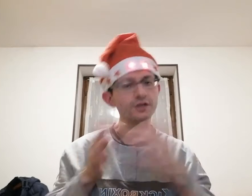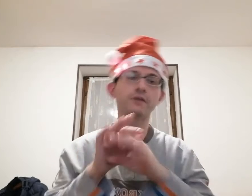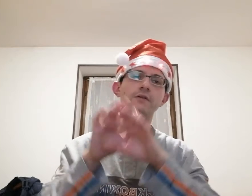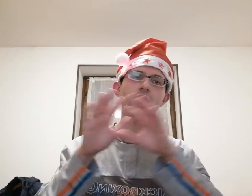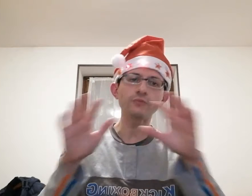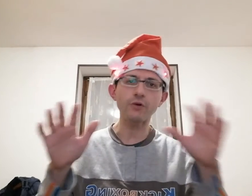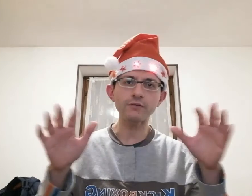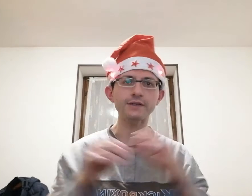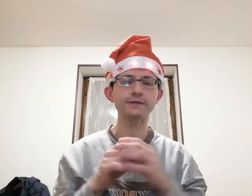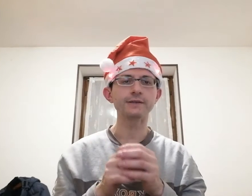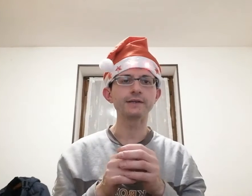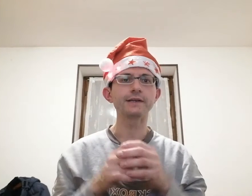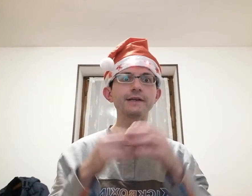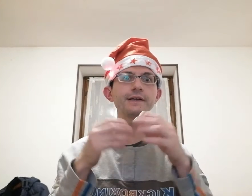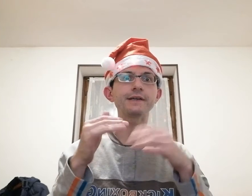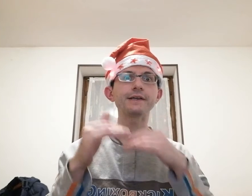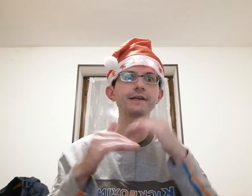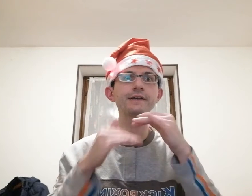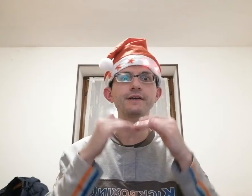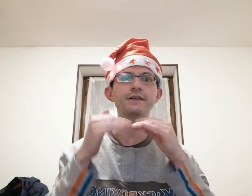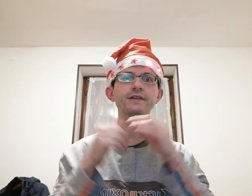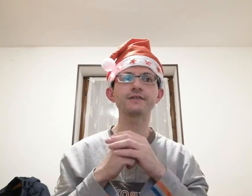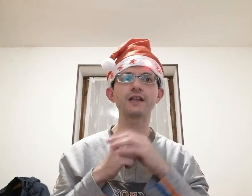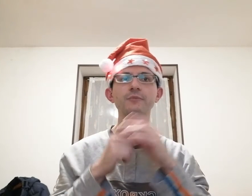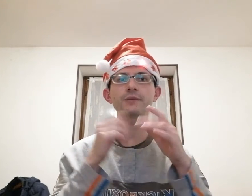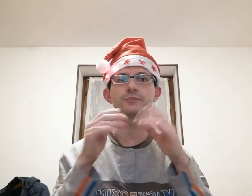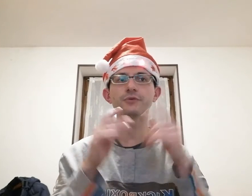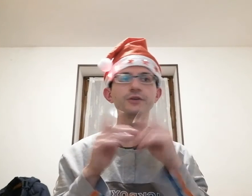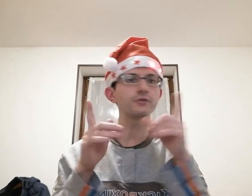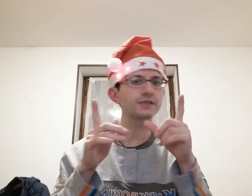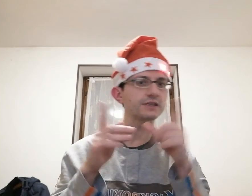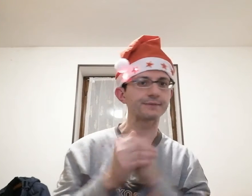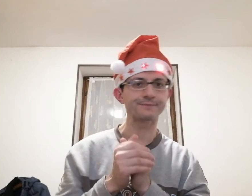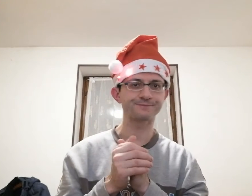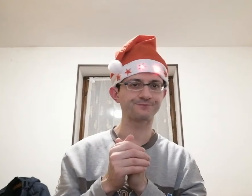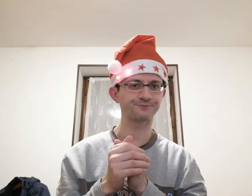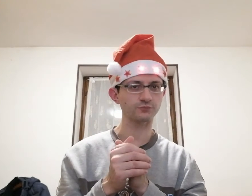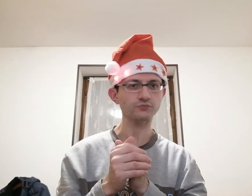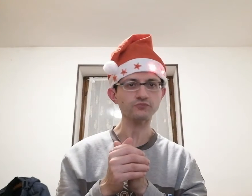cose nuove e sempre più innovative.